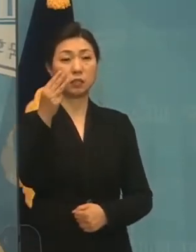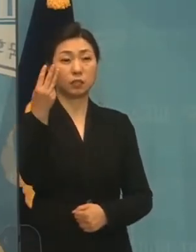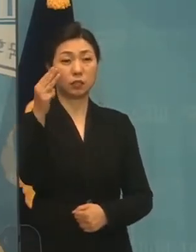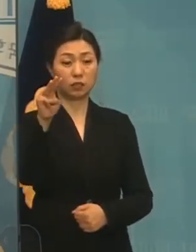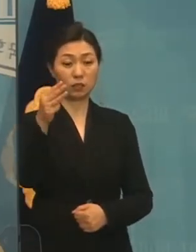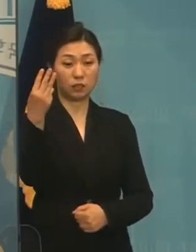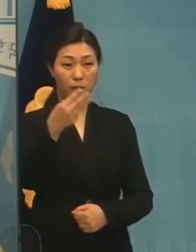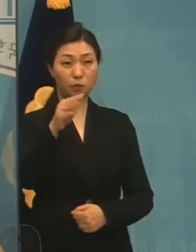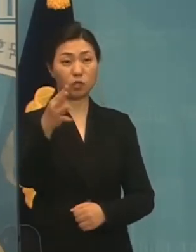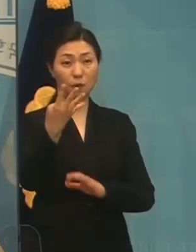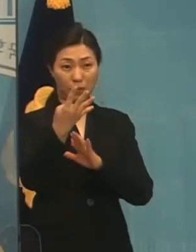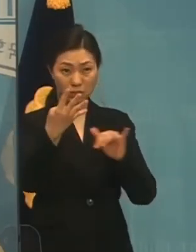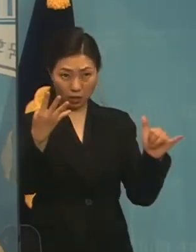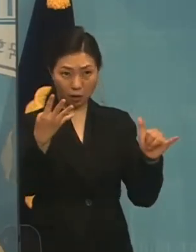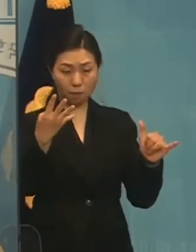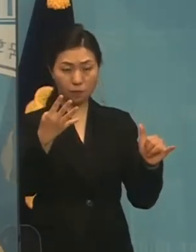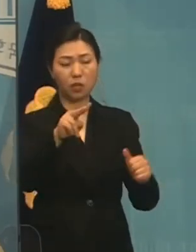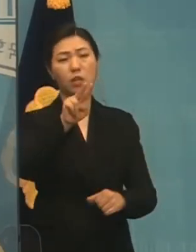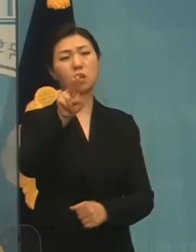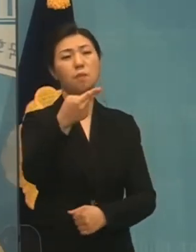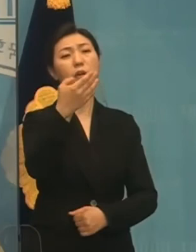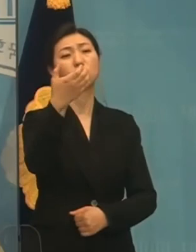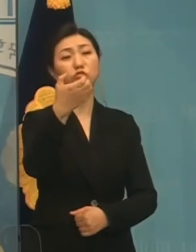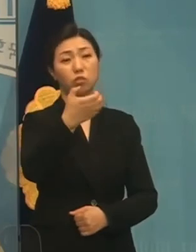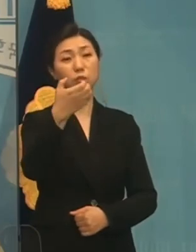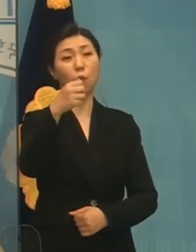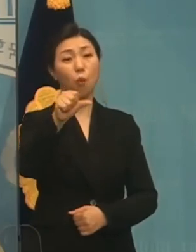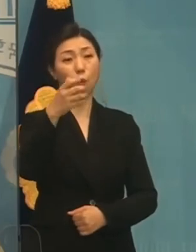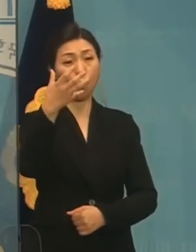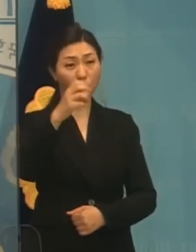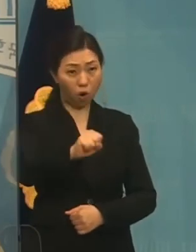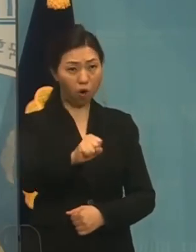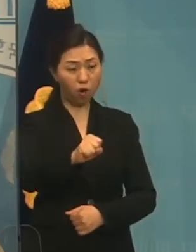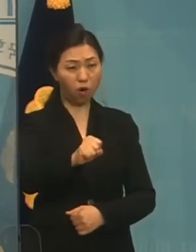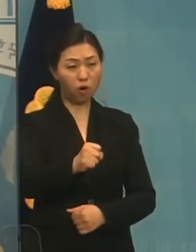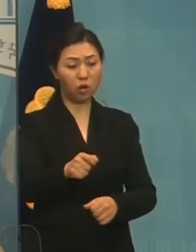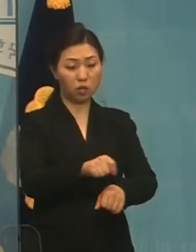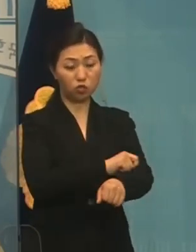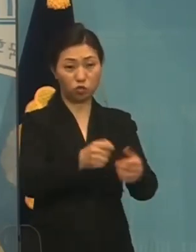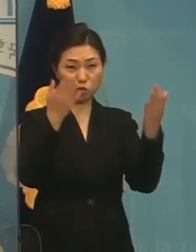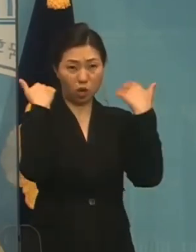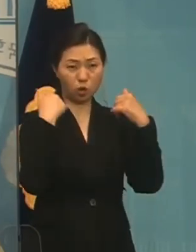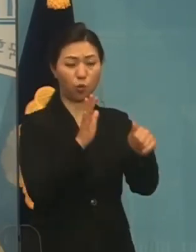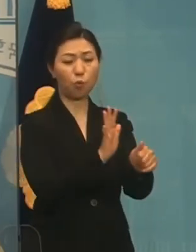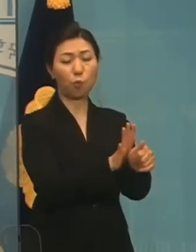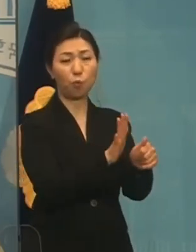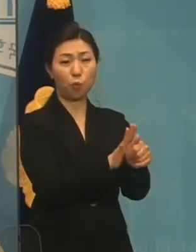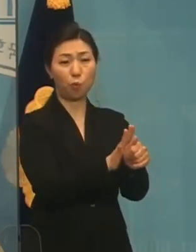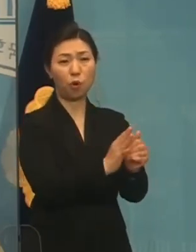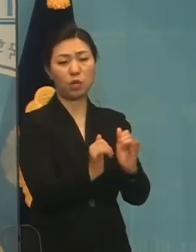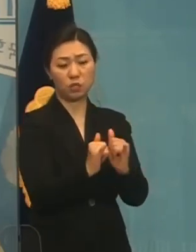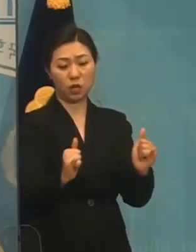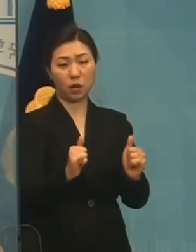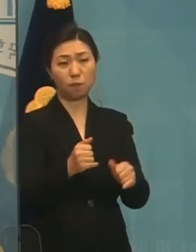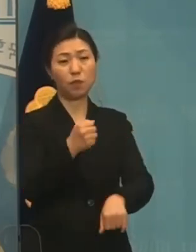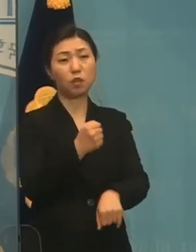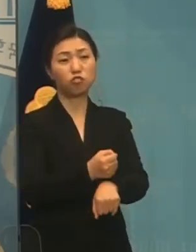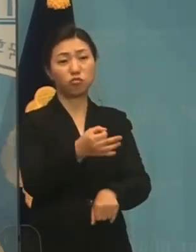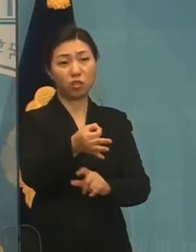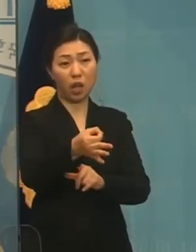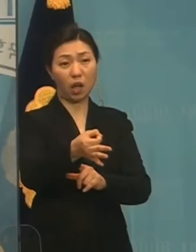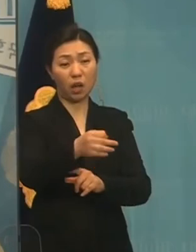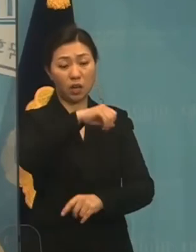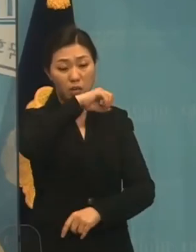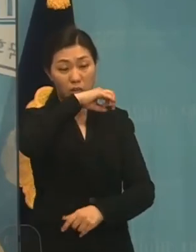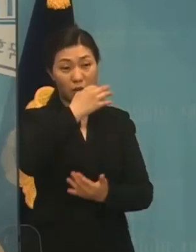3,400명분 295개 특수학교 보조인력 예산이 필요할 것으로 추산되는데 정부는